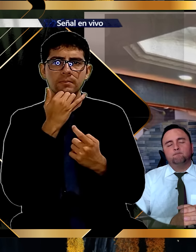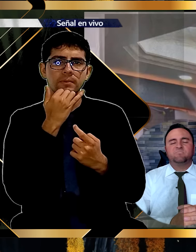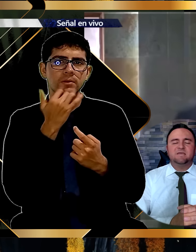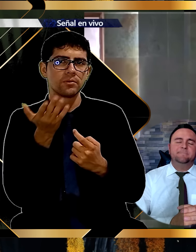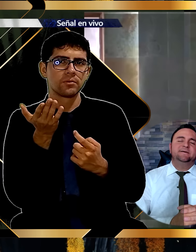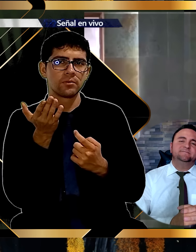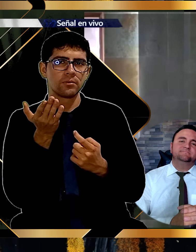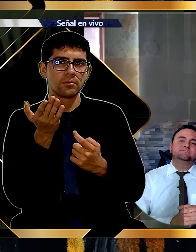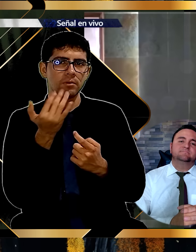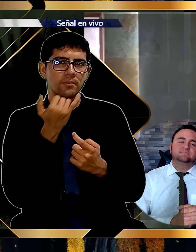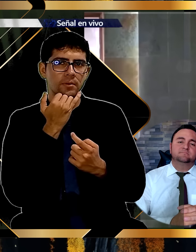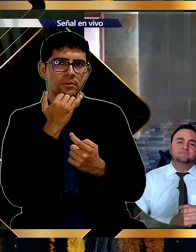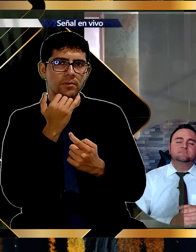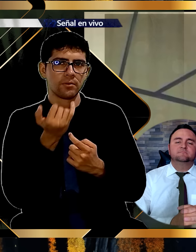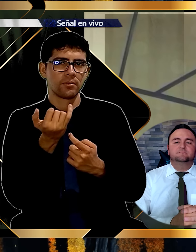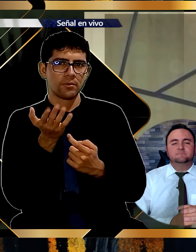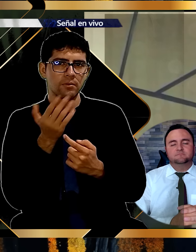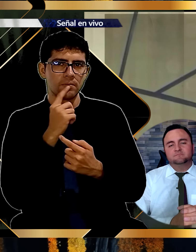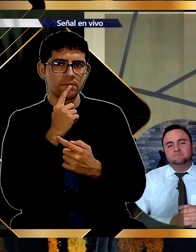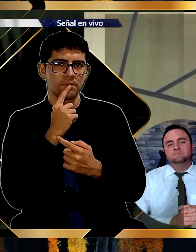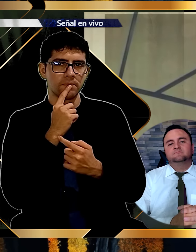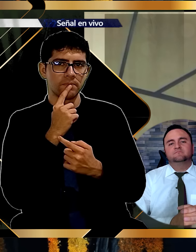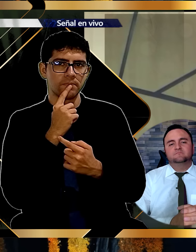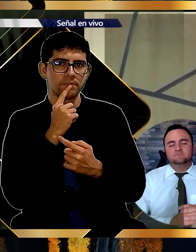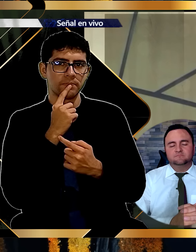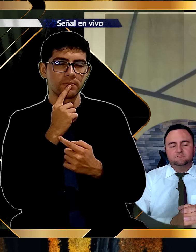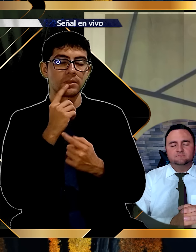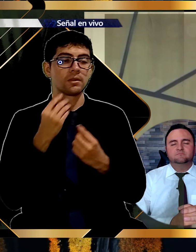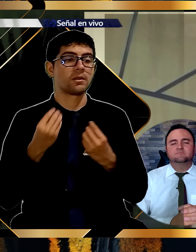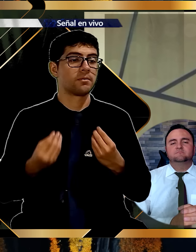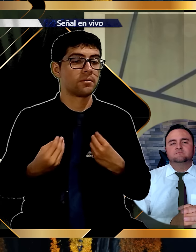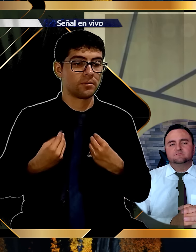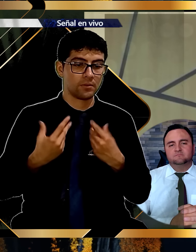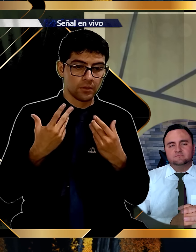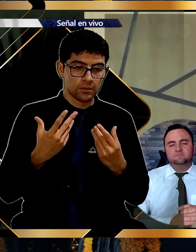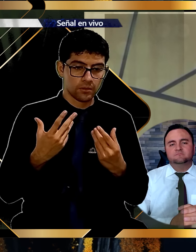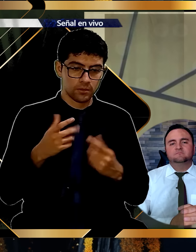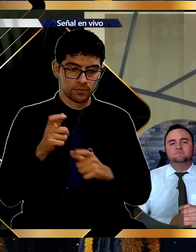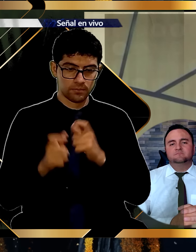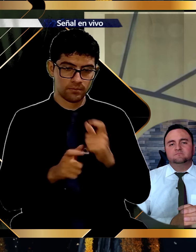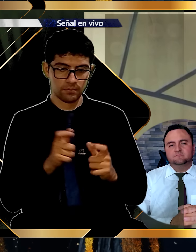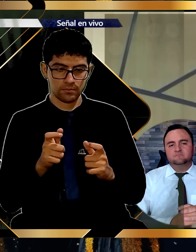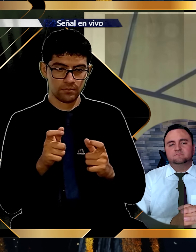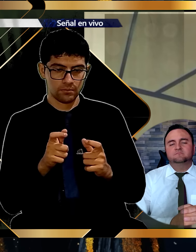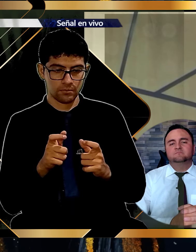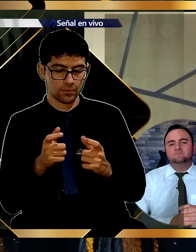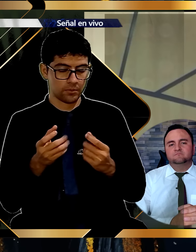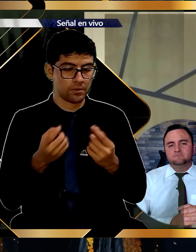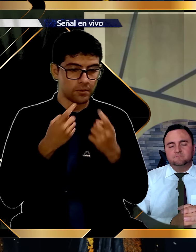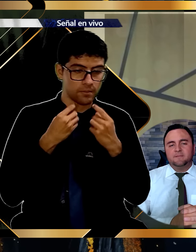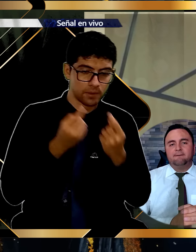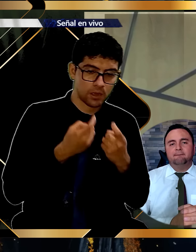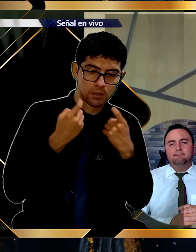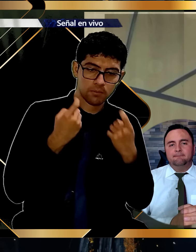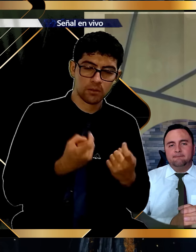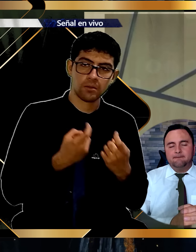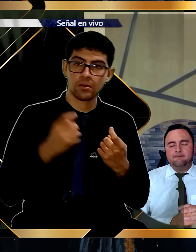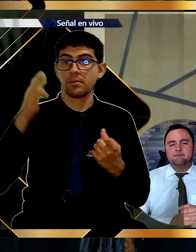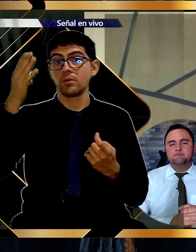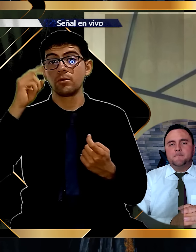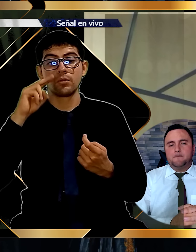A Enoc. Enoc. ¿Qué? A veces se me olvida. Enoc lo sacó de aquí. No dejó